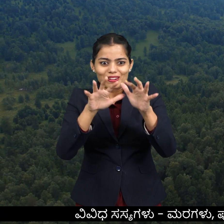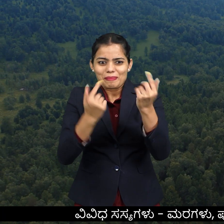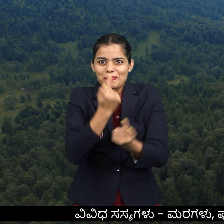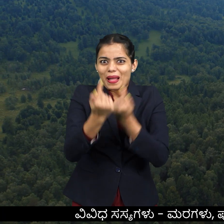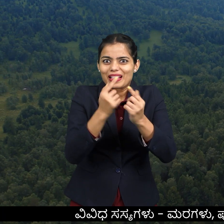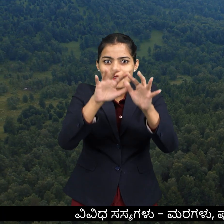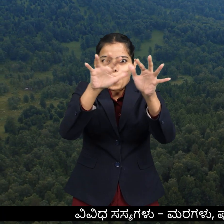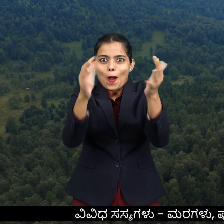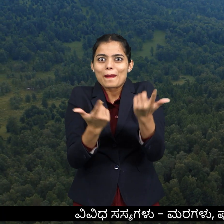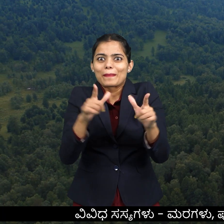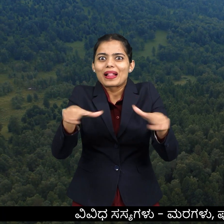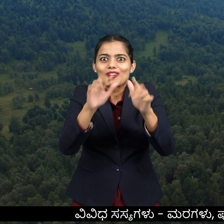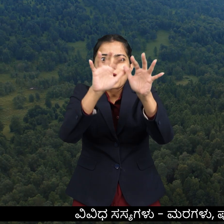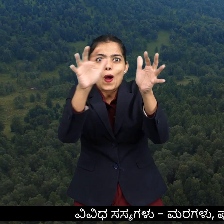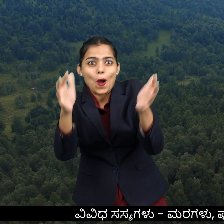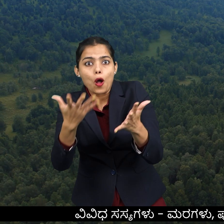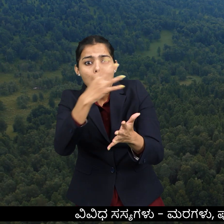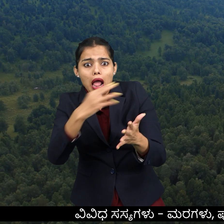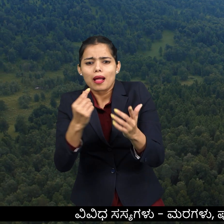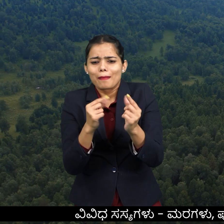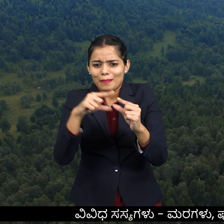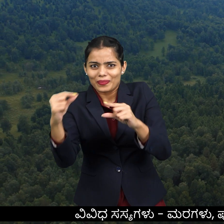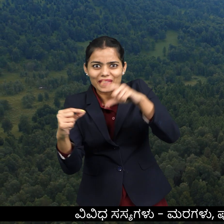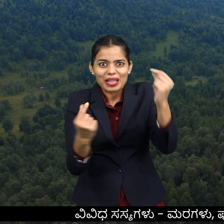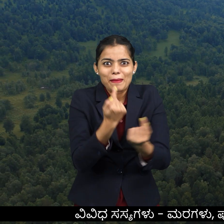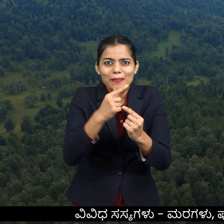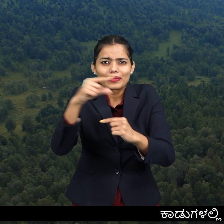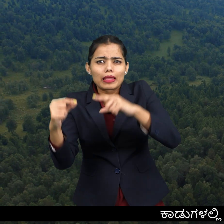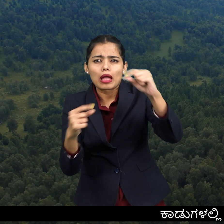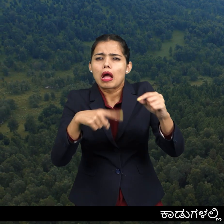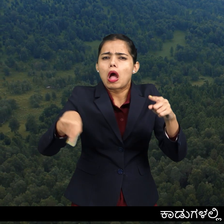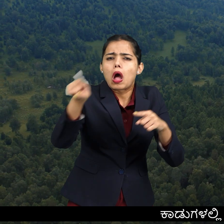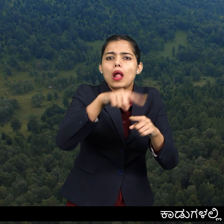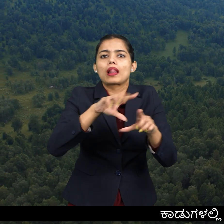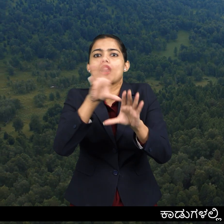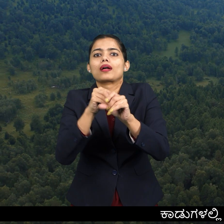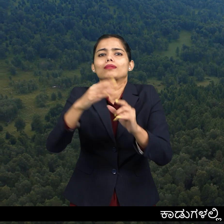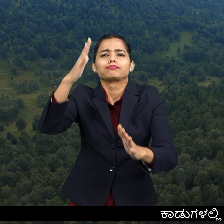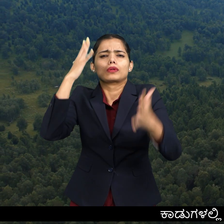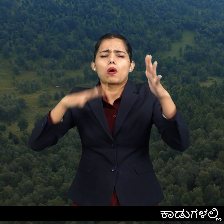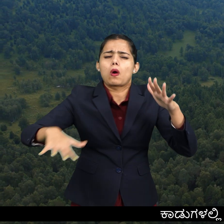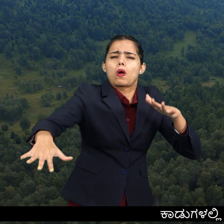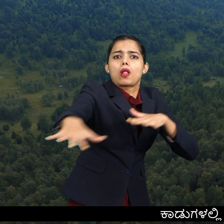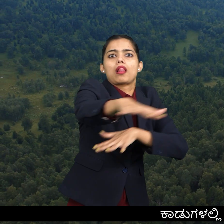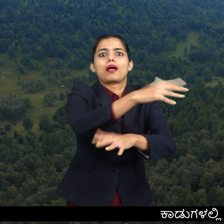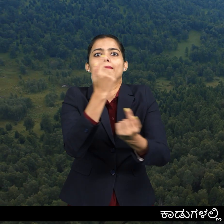ಮರಗಳು, ಪೊದೆಗಳು ಮತ್ತು ಗಿಡಮೂಲಿಕೆಗಳು ಕಾಡುಗಳಲ್ಲಿ ಕಂಡುಬರುತ್ತವೆ.